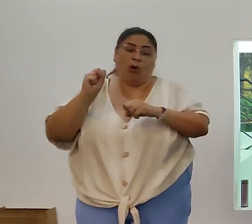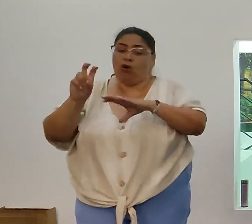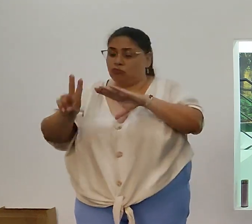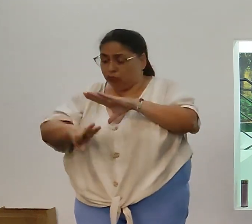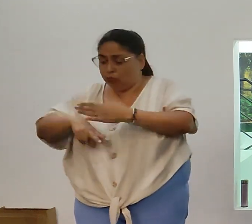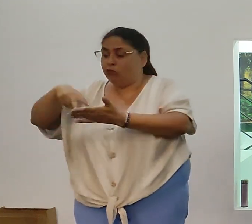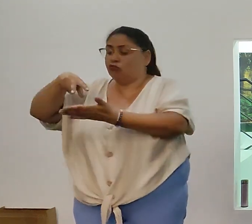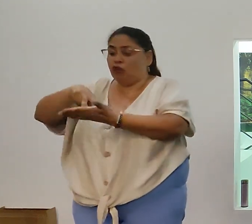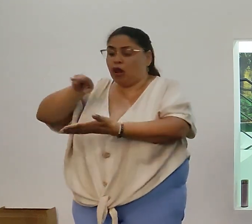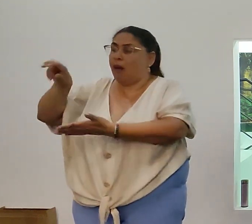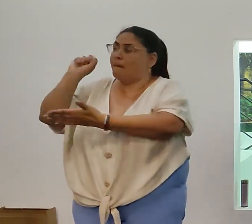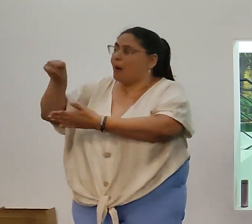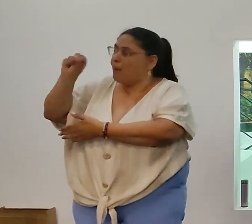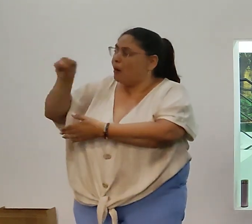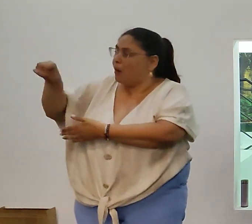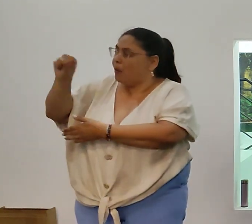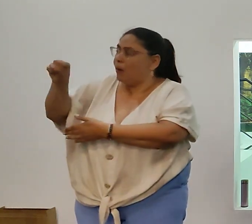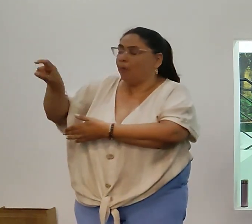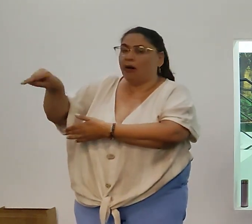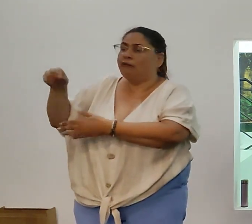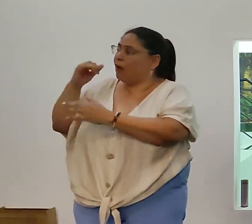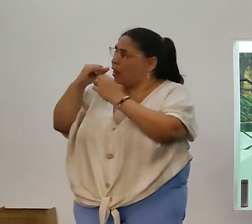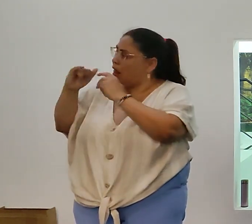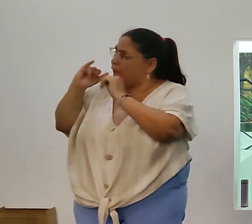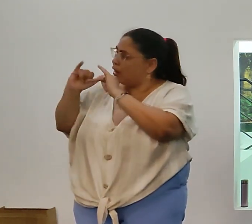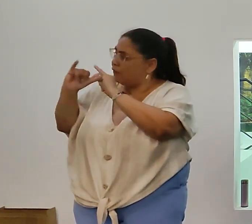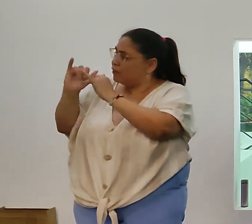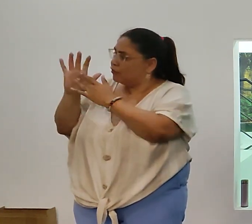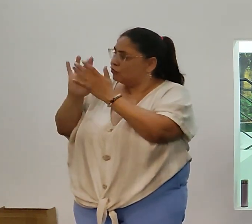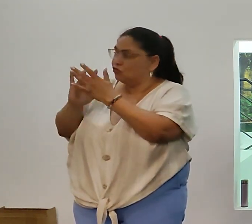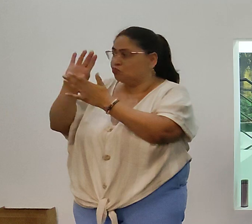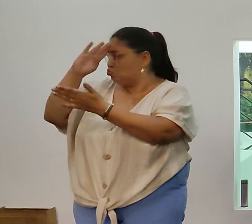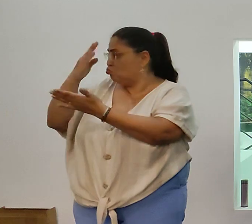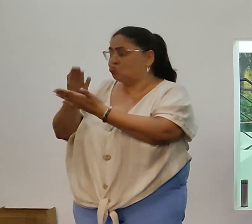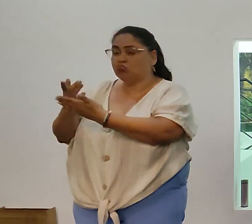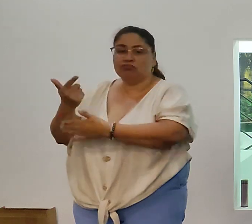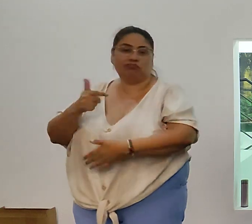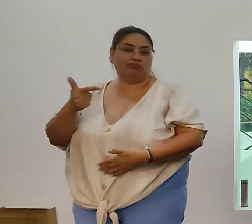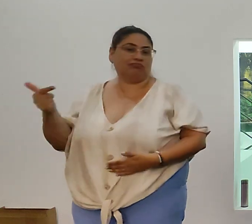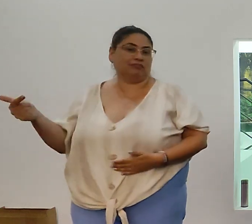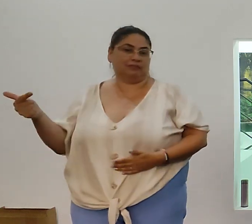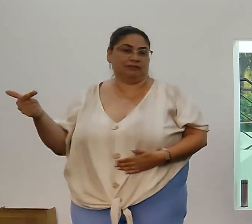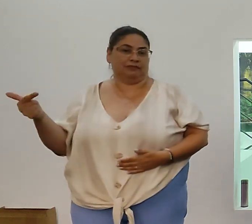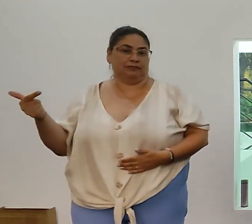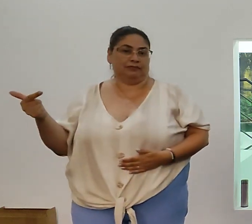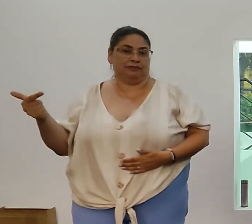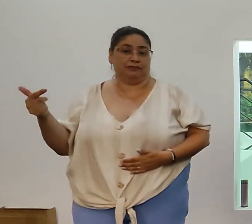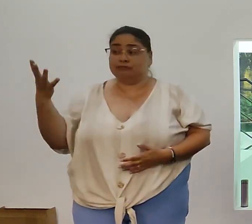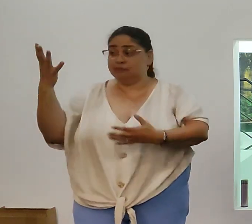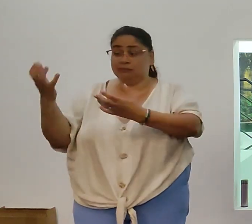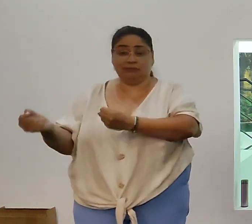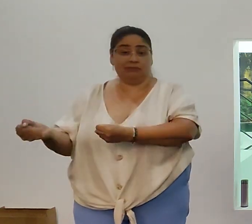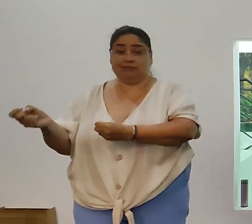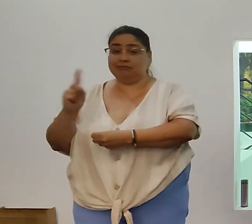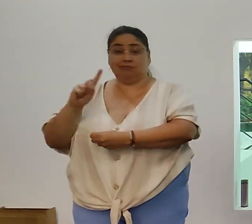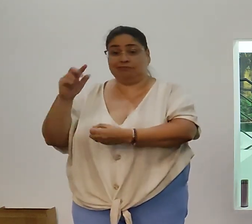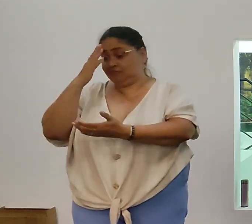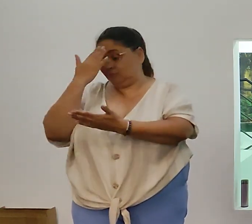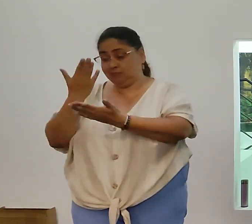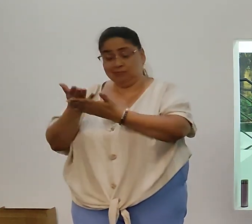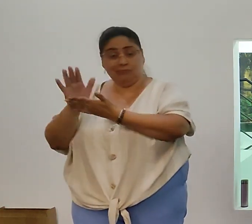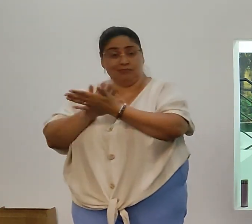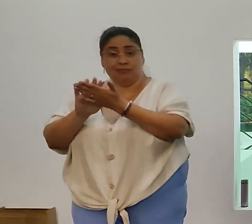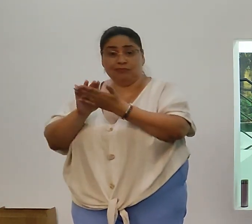alguém, ir até a eles, bater na porta, que eles não crerão. Eles não crerão. Se eles não crerem